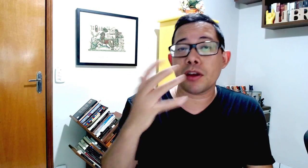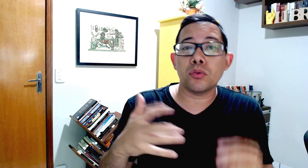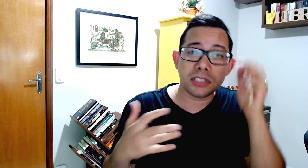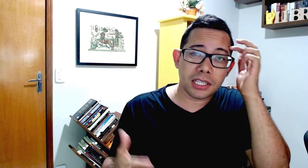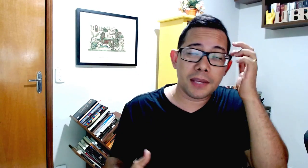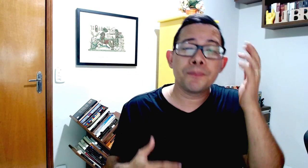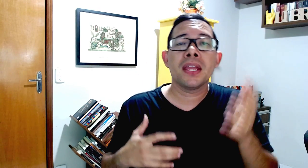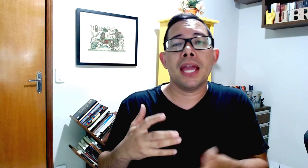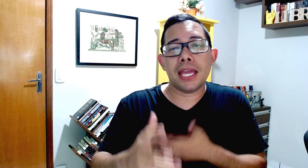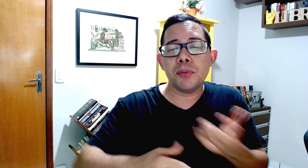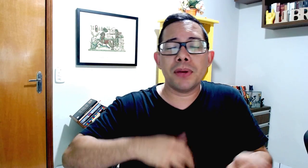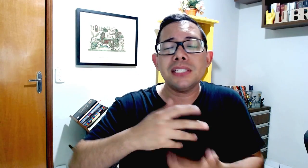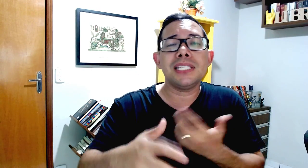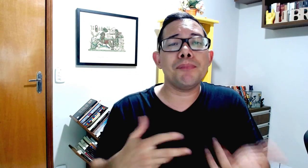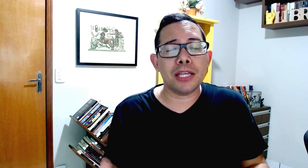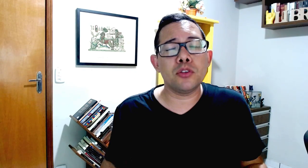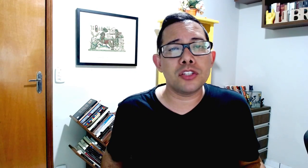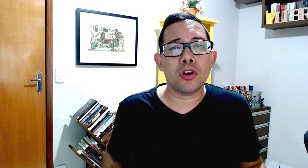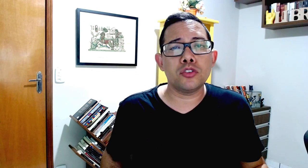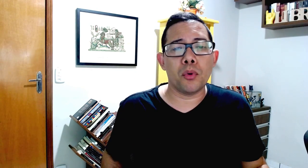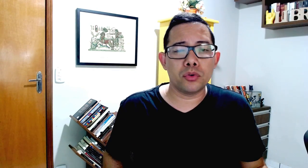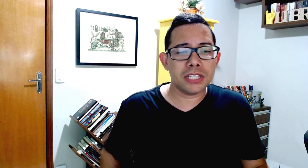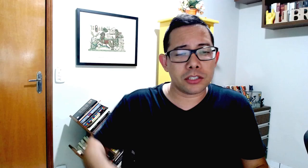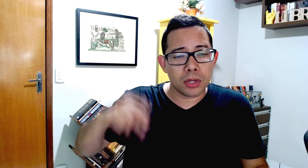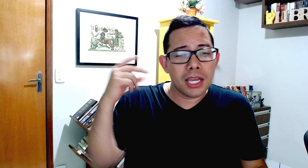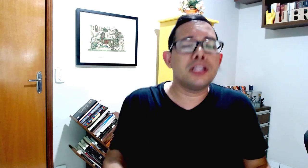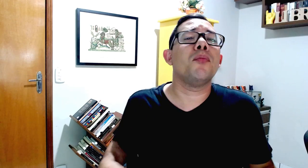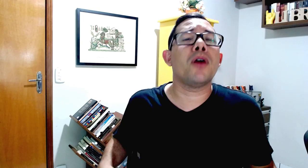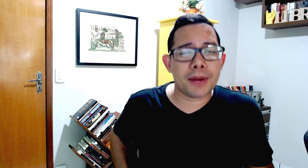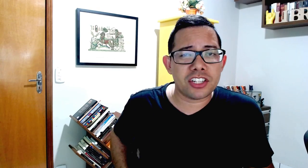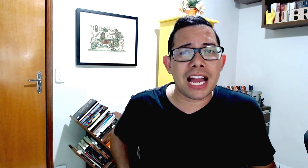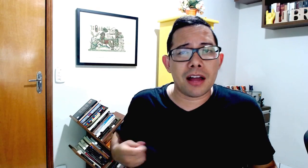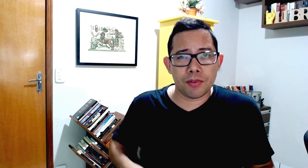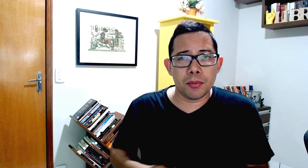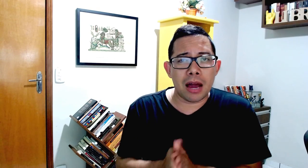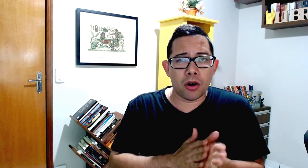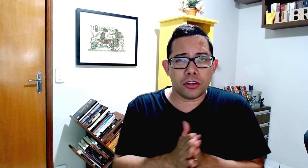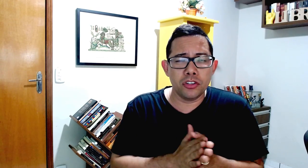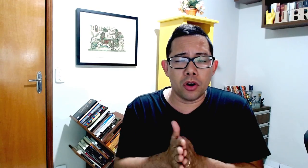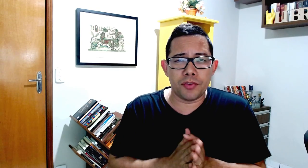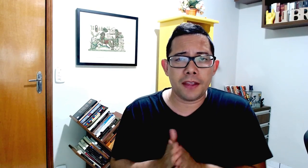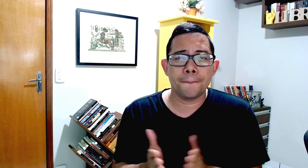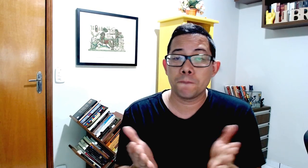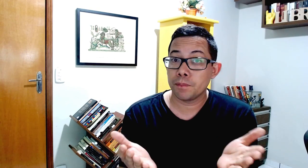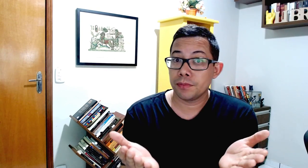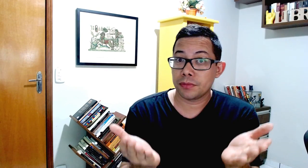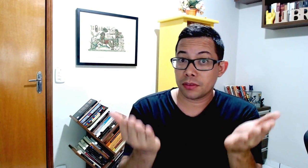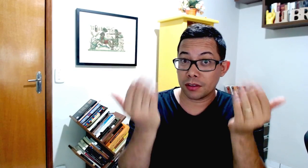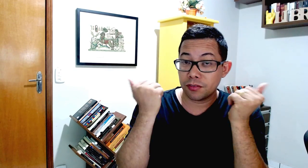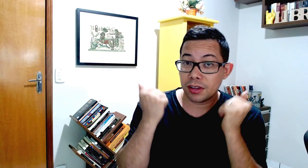você vai conseguir e percebendo isso aos poucos certo então bora praticar vamos lá de novo hein